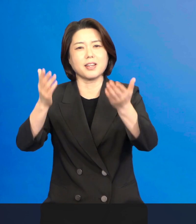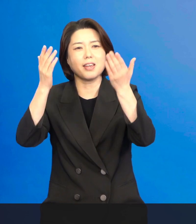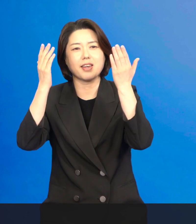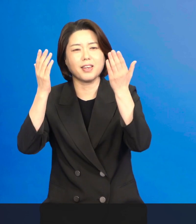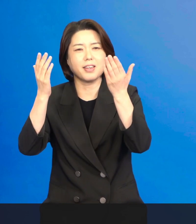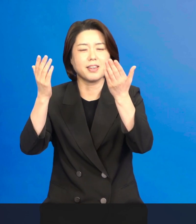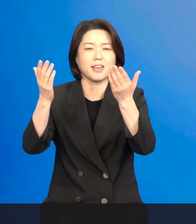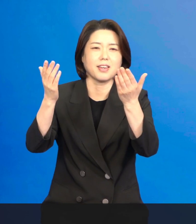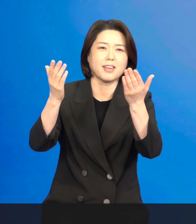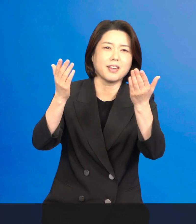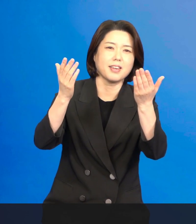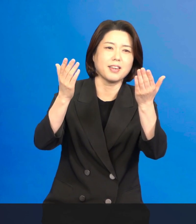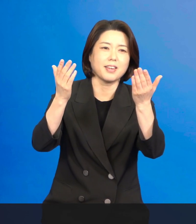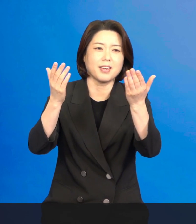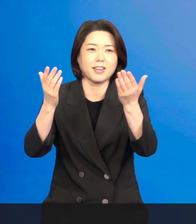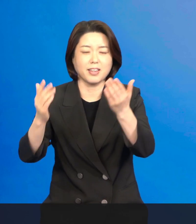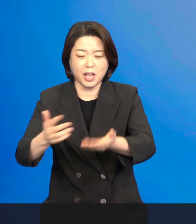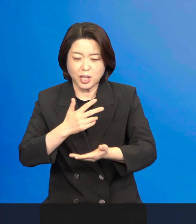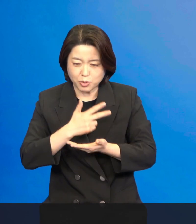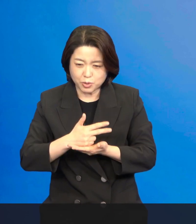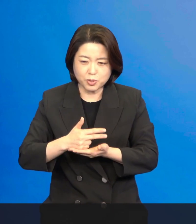드리네.